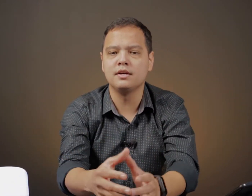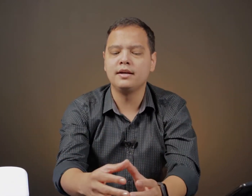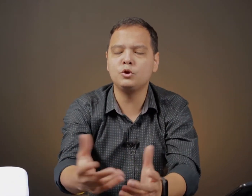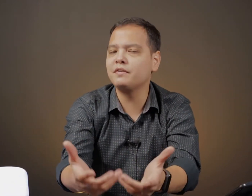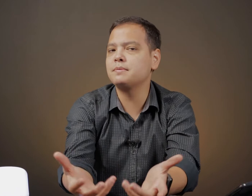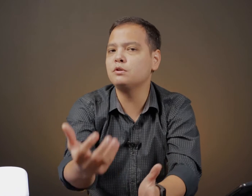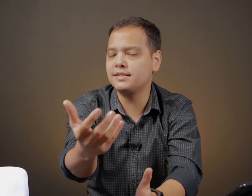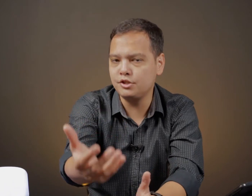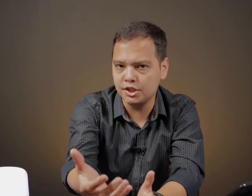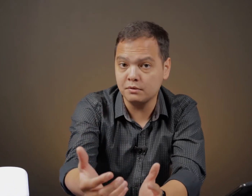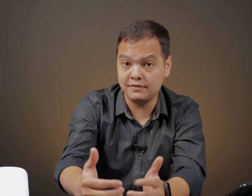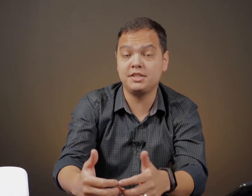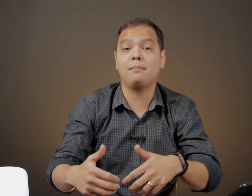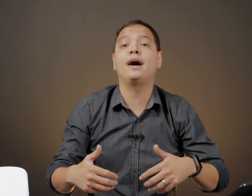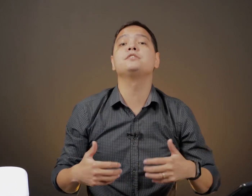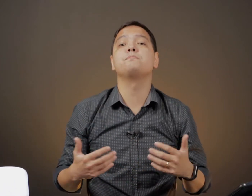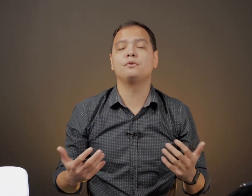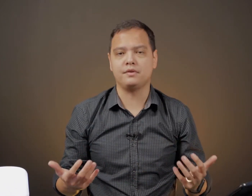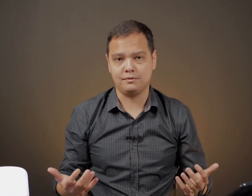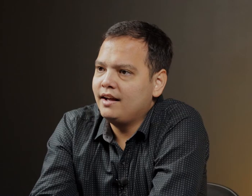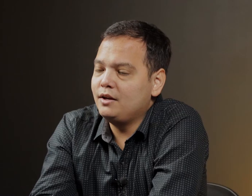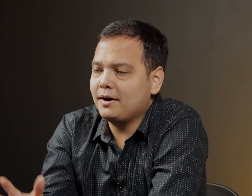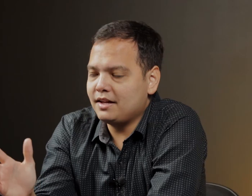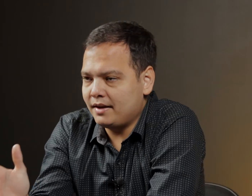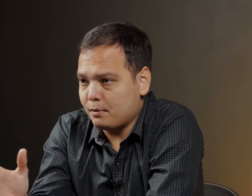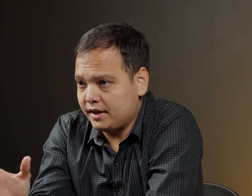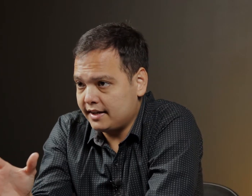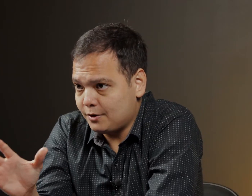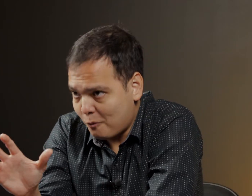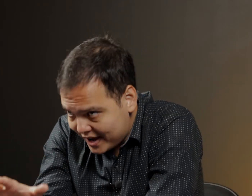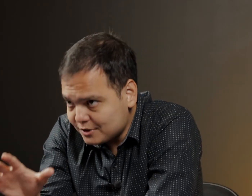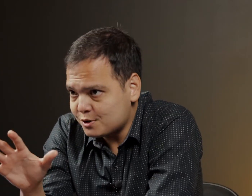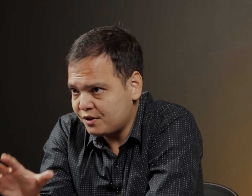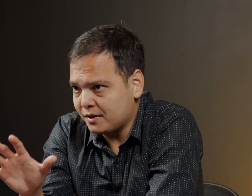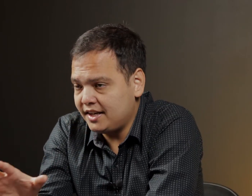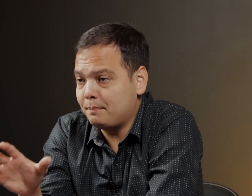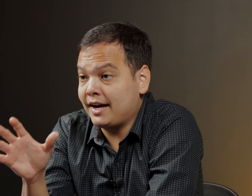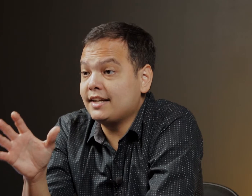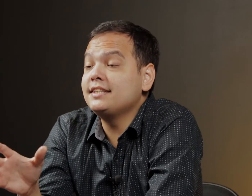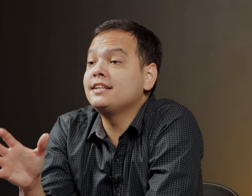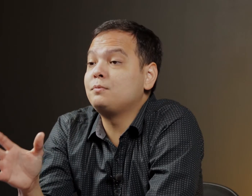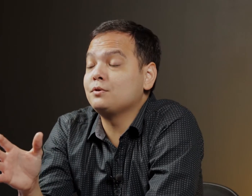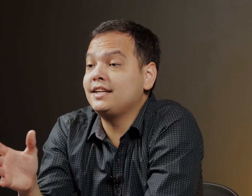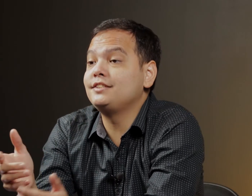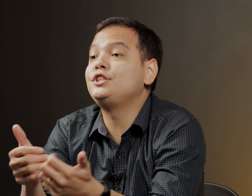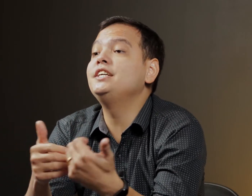e tudo vai fazer muito mais sentido, você vai tirar mais proveito. E eu quero também aproveitar esse começo de vídeo aqui para agradecer as pessoas que assistiram ao